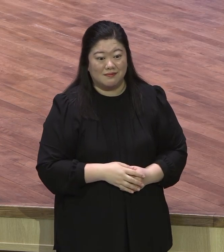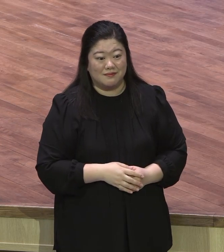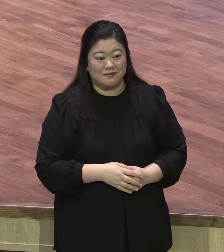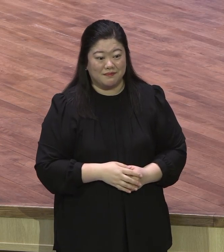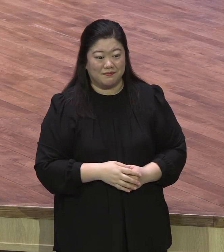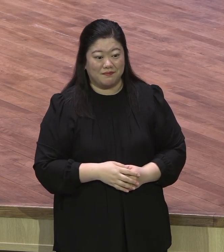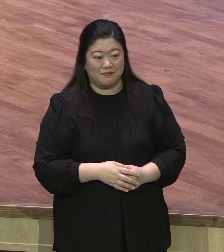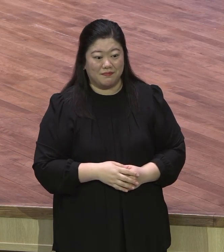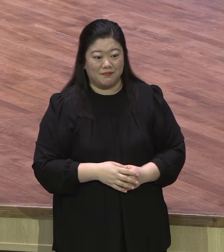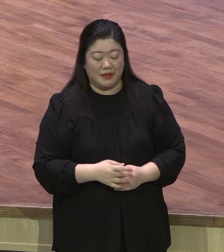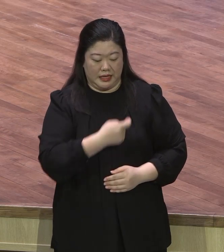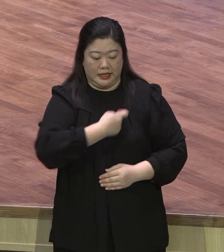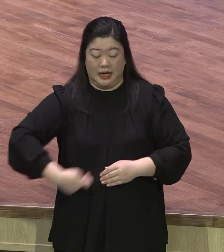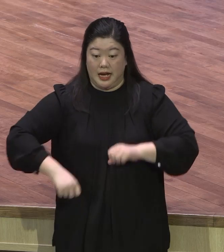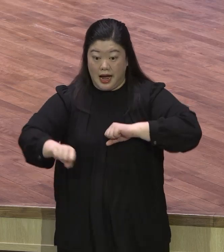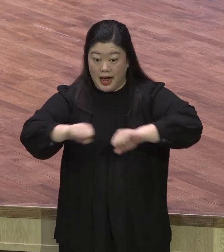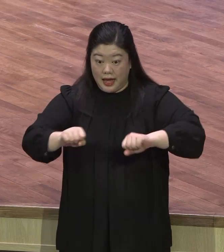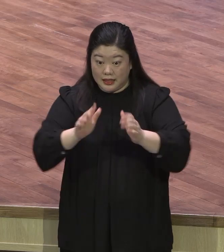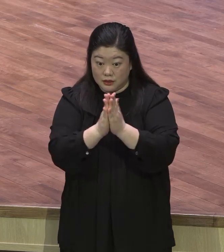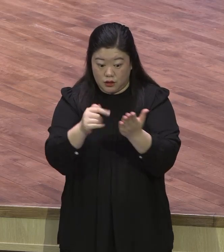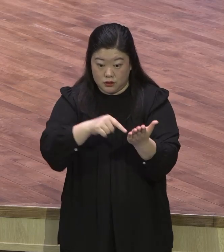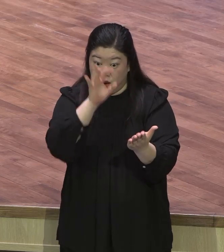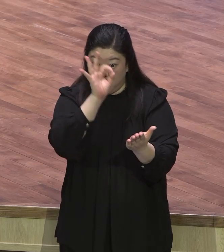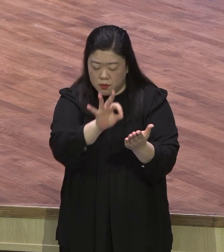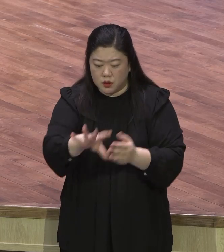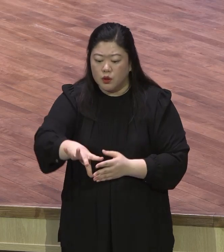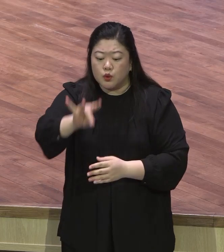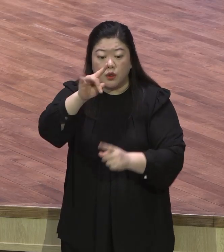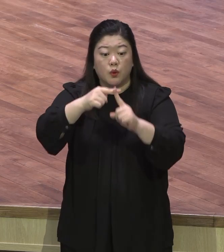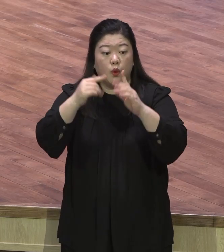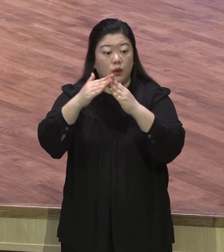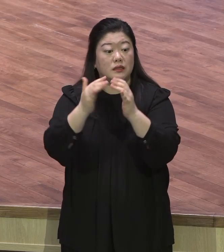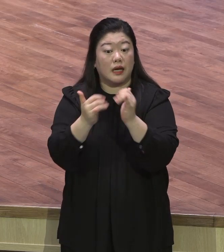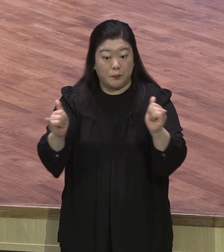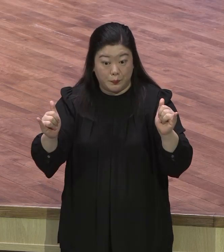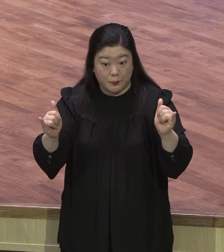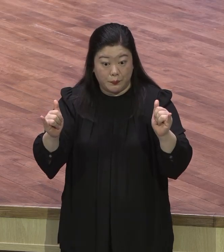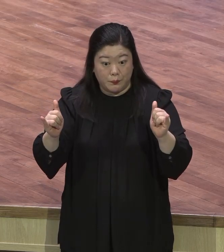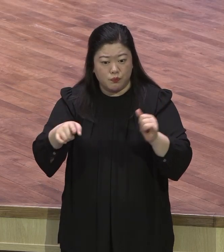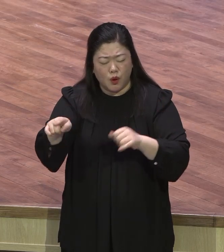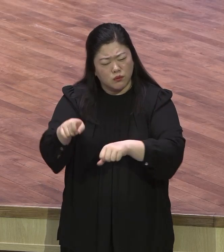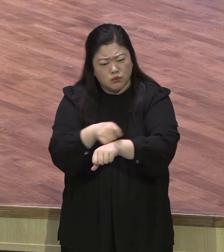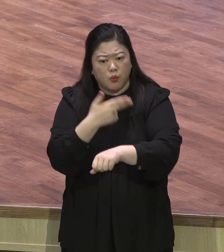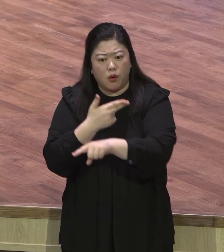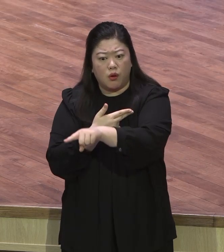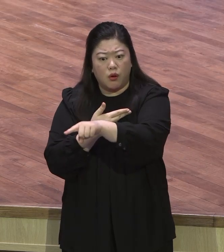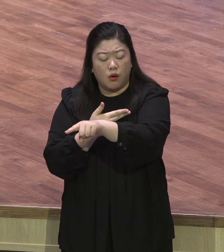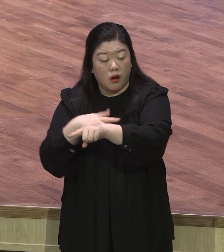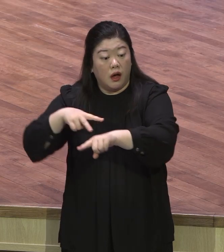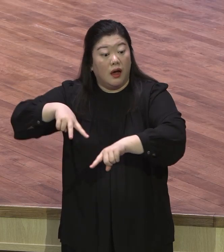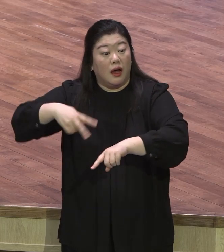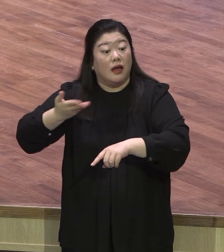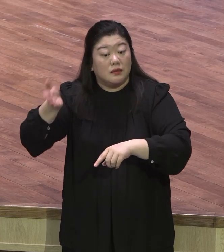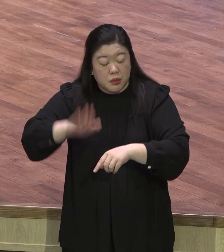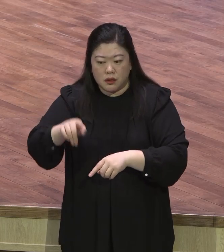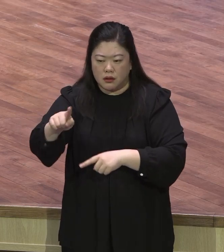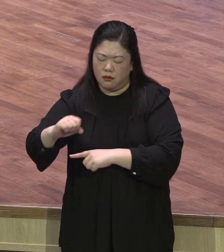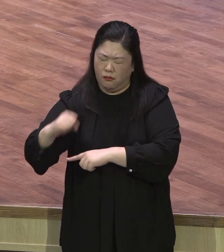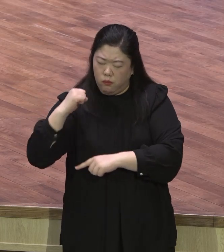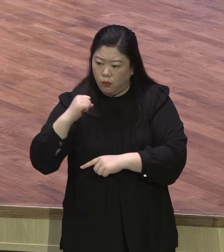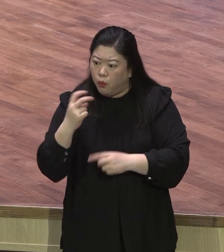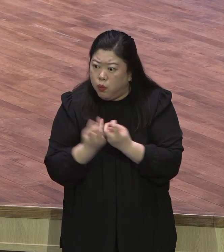사도행전에 기록된 초대교회 놀라운 역사도 바로 모두 다 특징이 있습니다 전혀 기도에 힘쓰더니 기도의